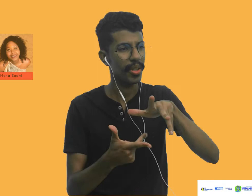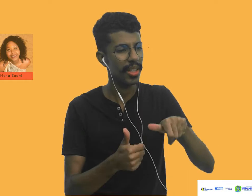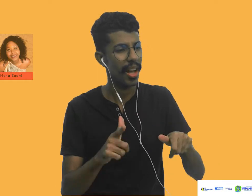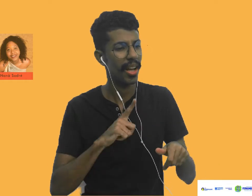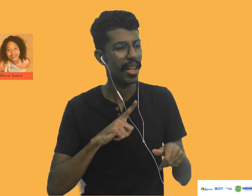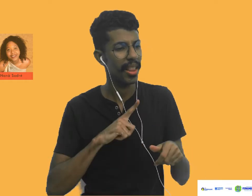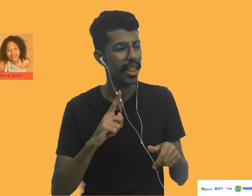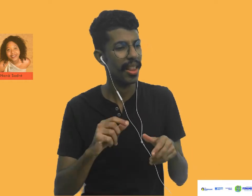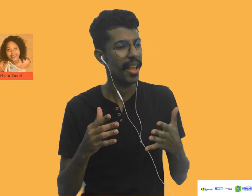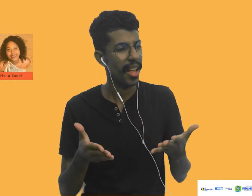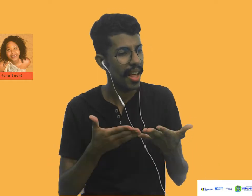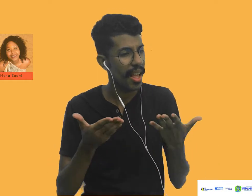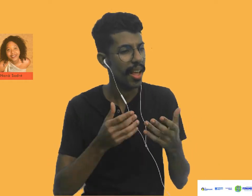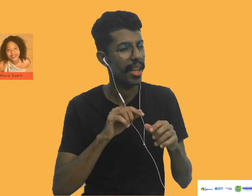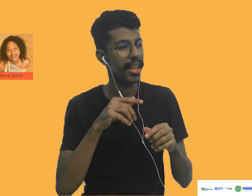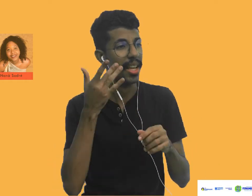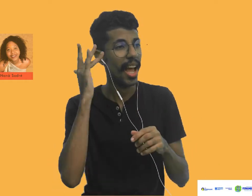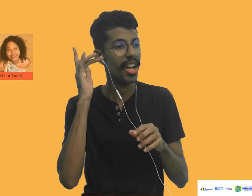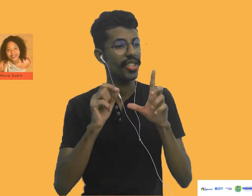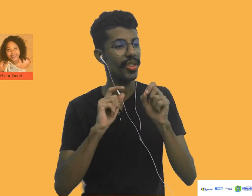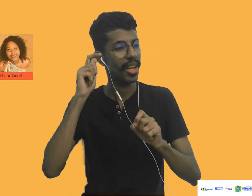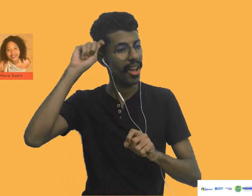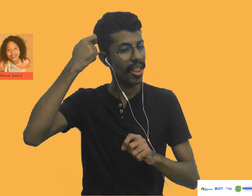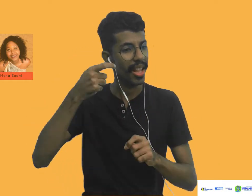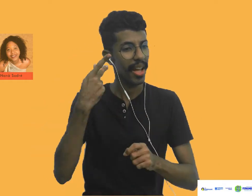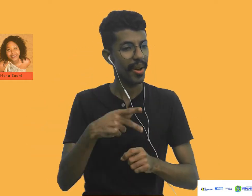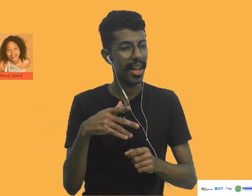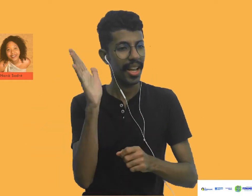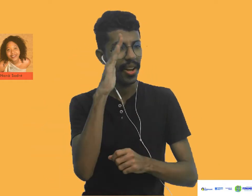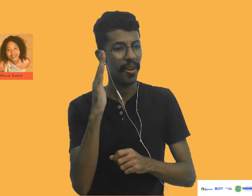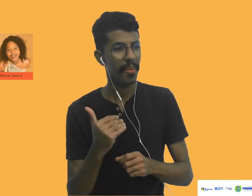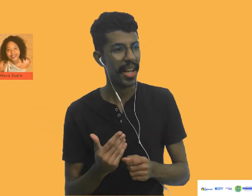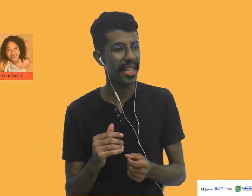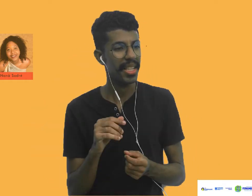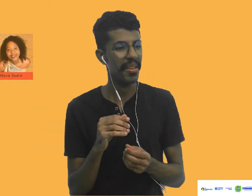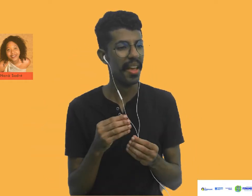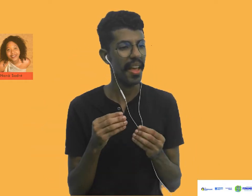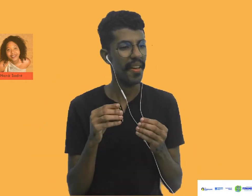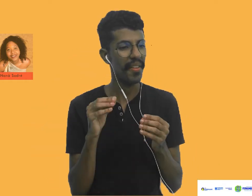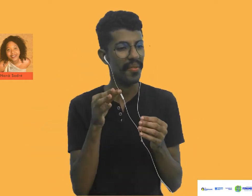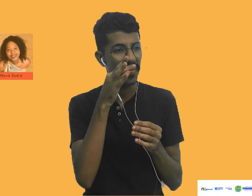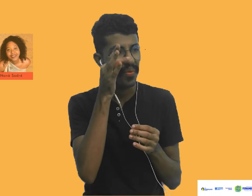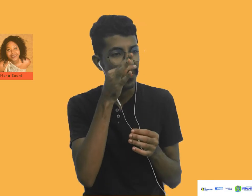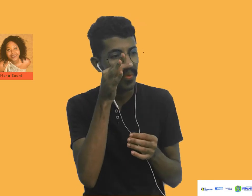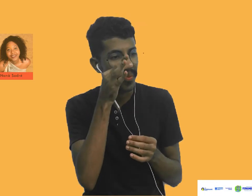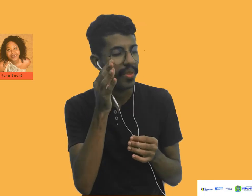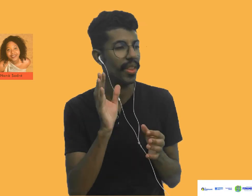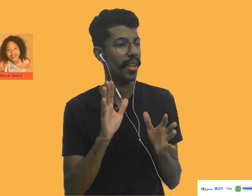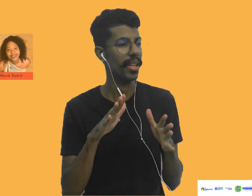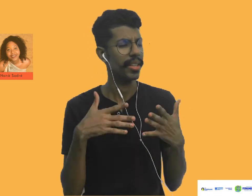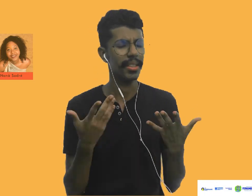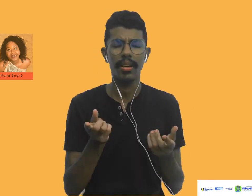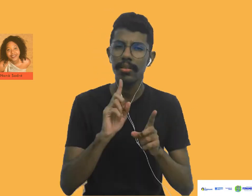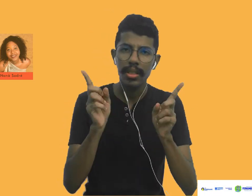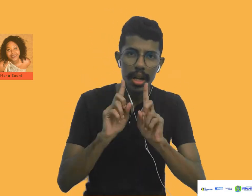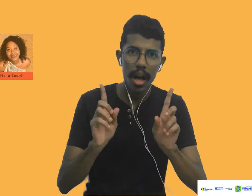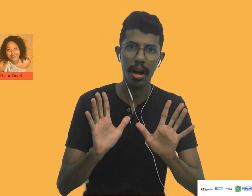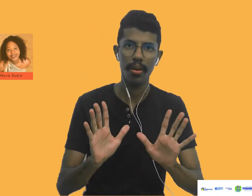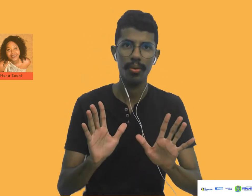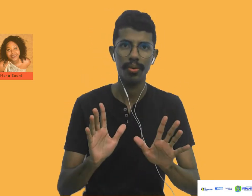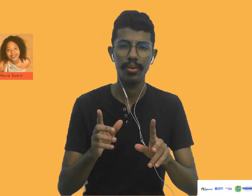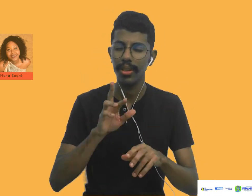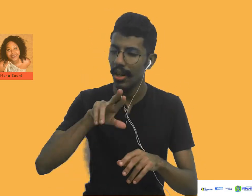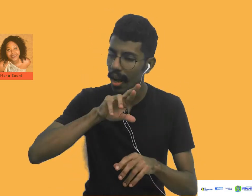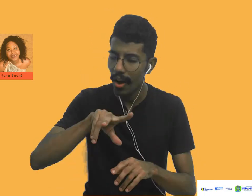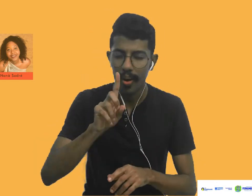escola, incentivos, e que acha que a situação do preto no Brasil é mimimi, né? Que nós somos preguiçosos. Nós somos... Então, assim, não